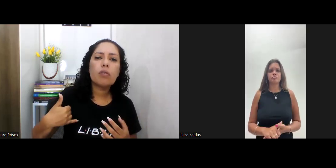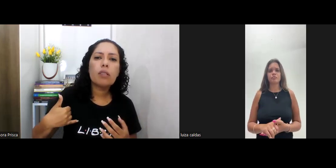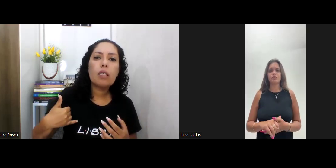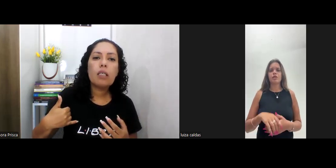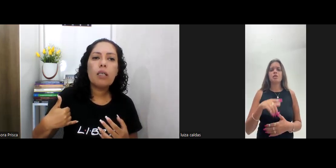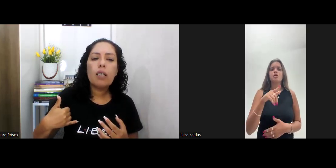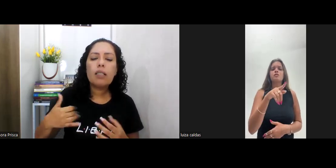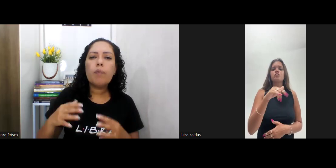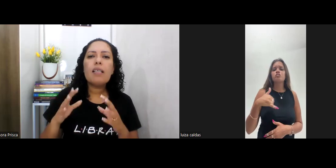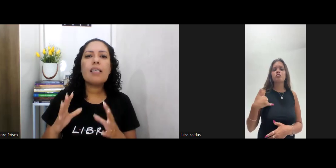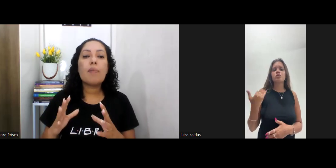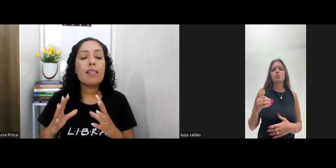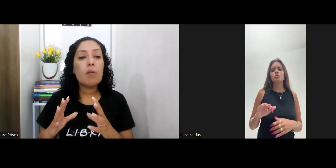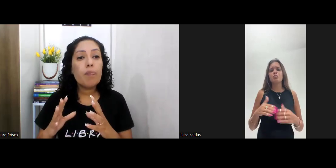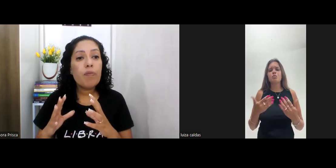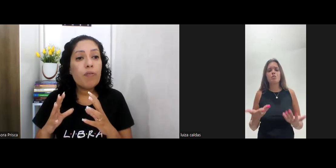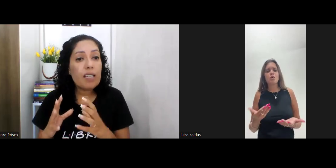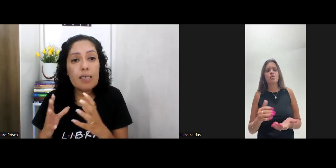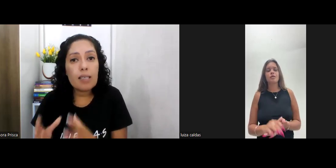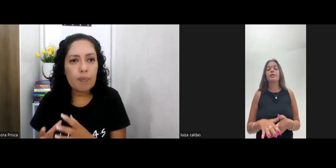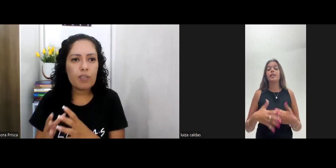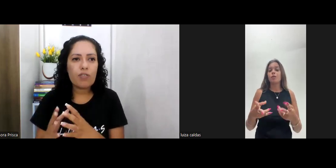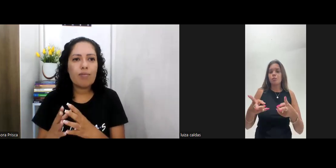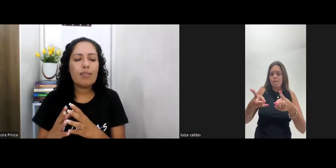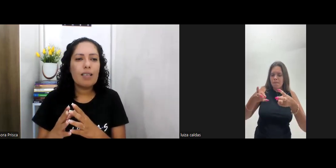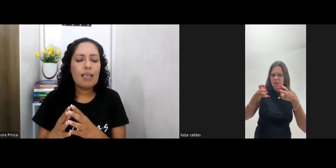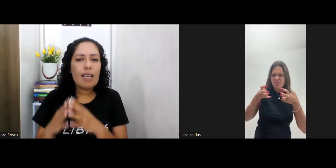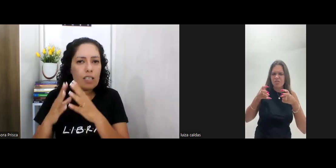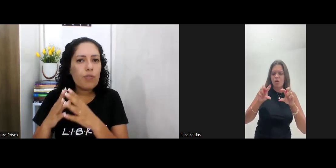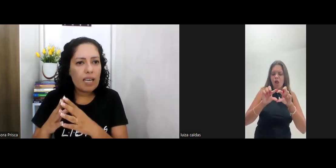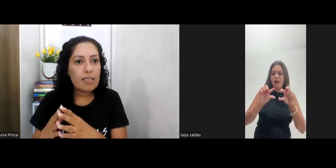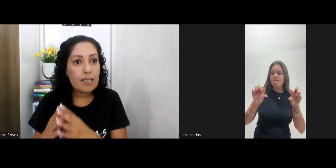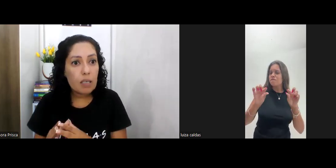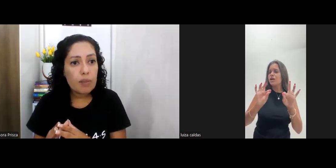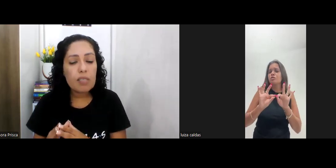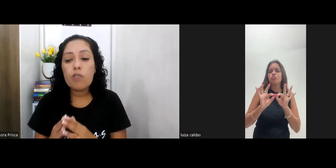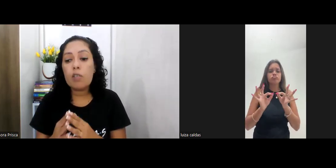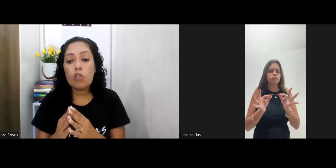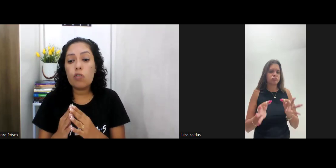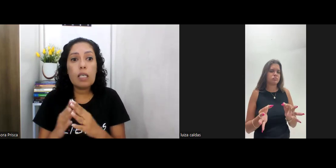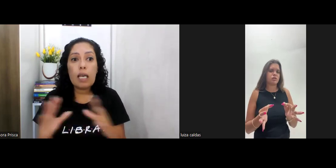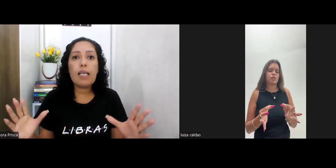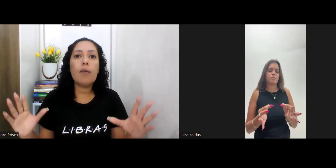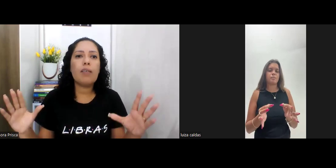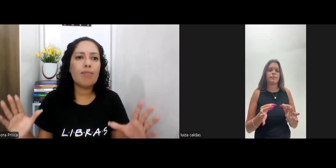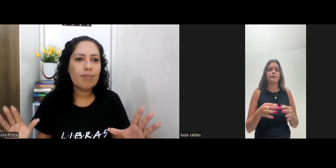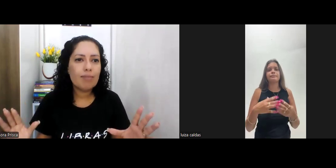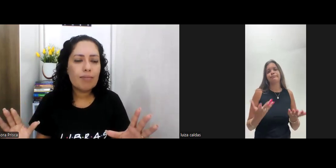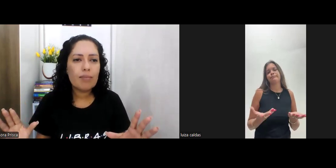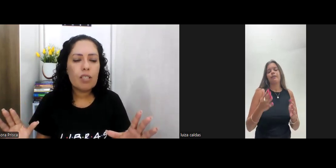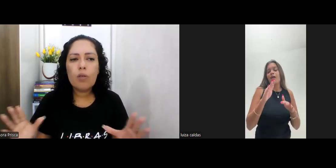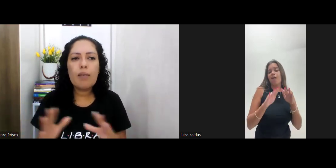idade? Então perceba, são frases simples. E essas frases simples, às vezes, ninguém